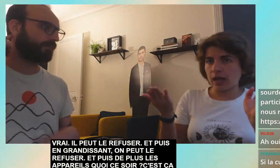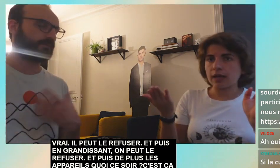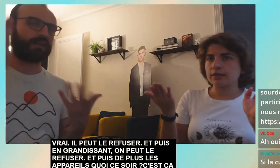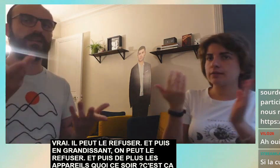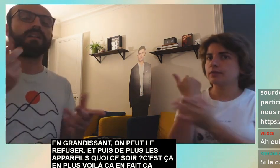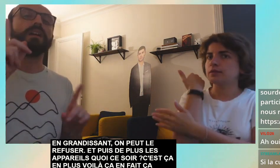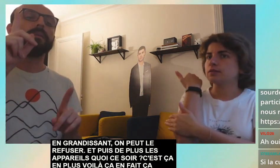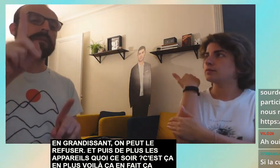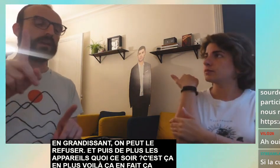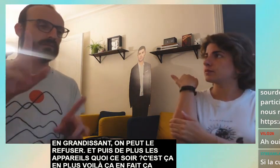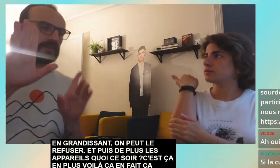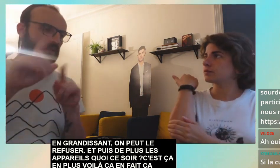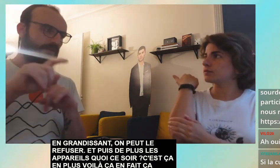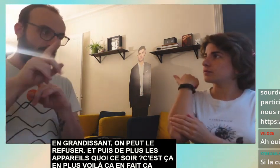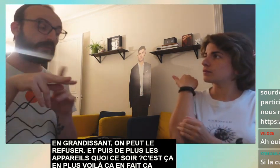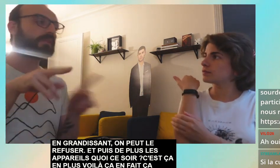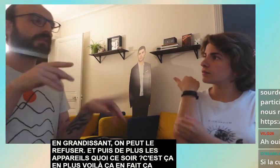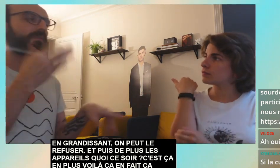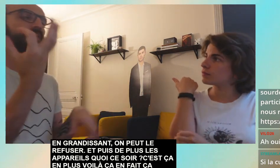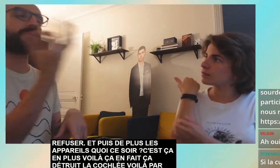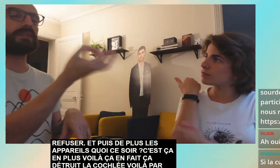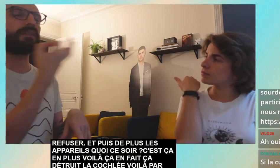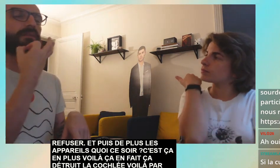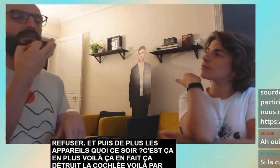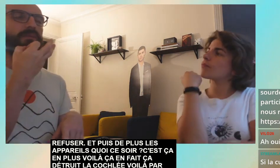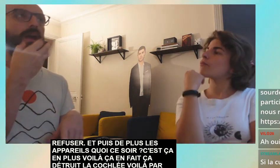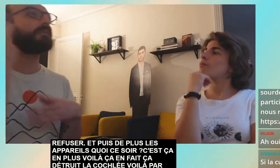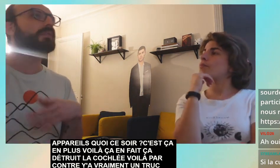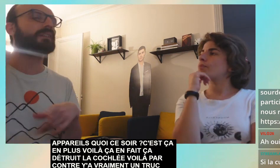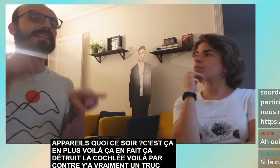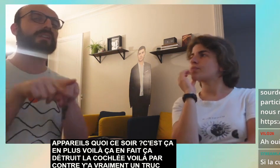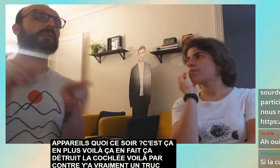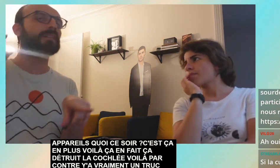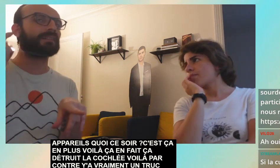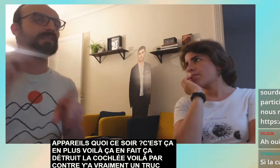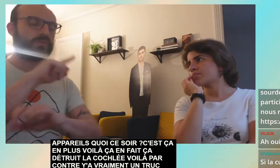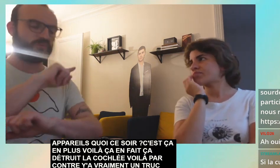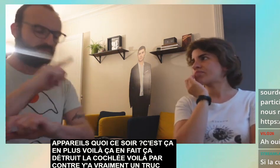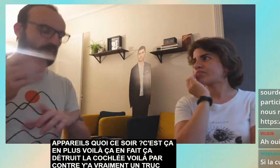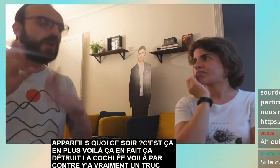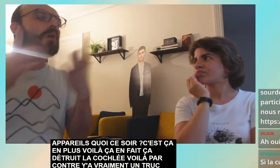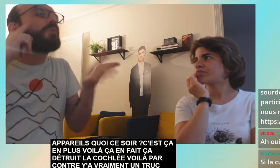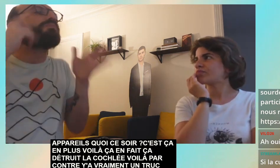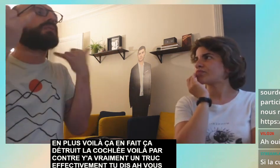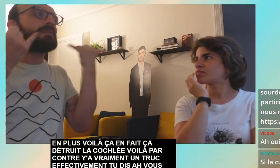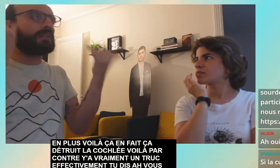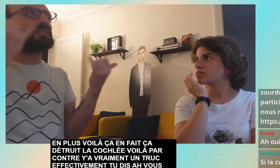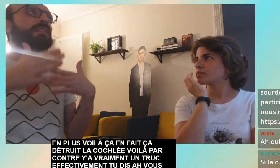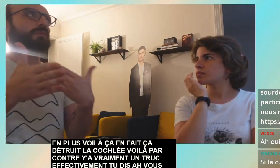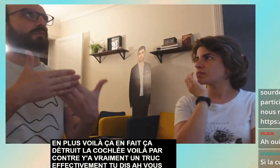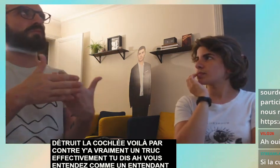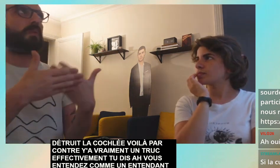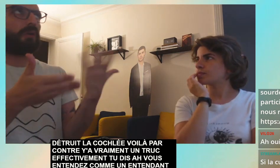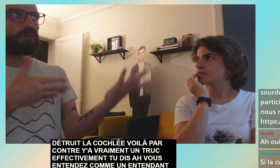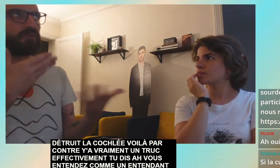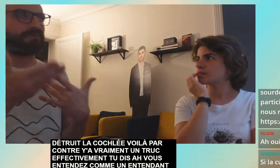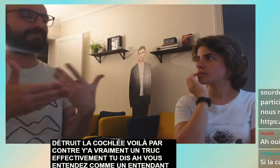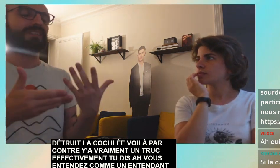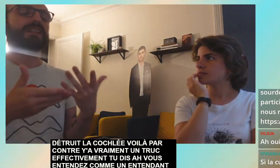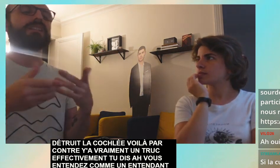Voilà. Par contre, il y a vraiment un truc, effectivement, tu te dis, vous entendez comme un entendant. Non. Pour imaginer le plus proche,